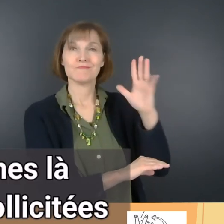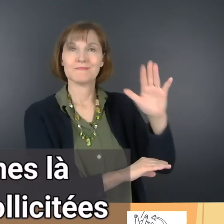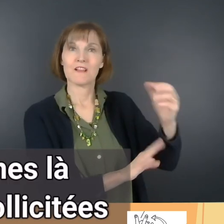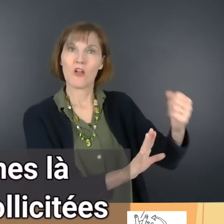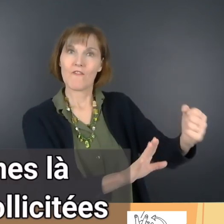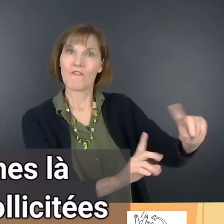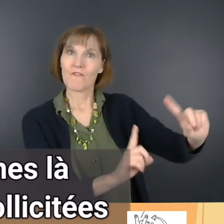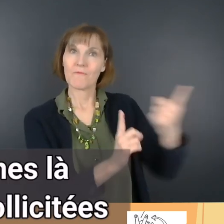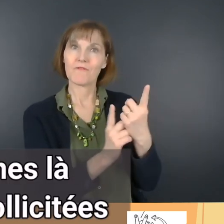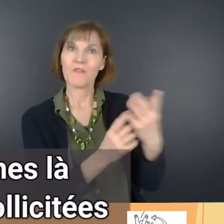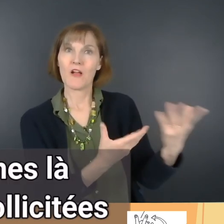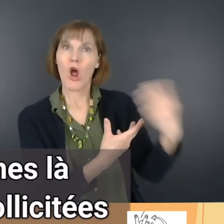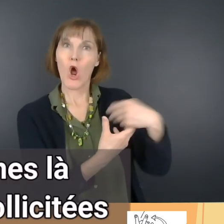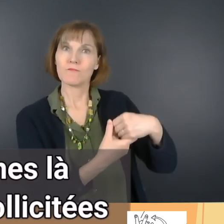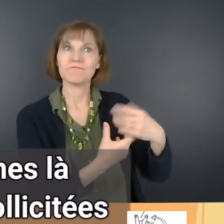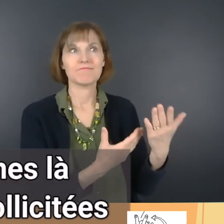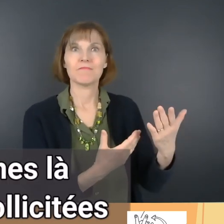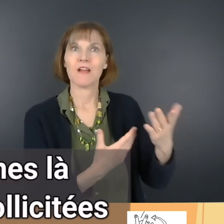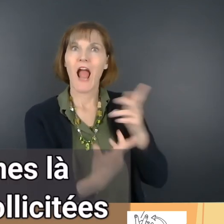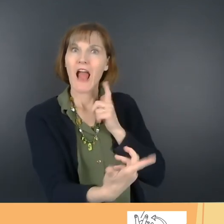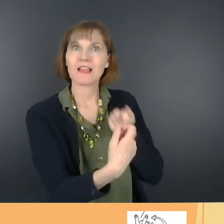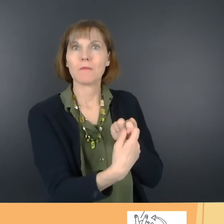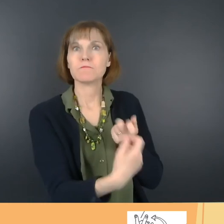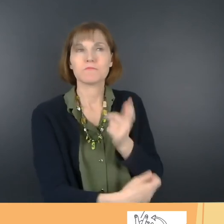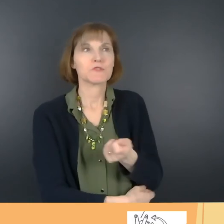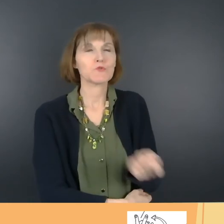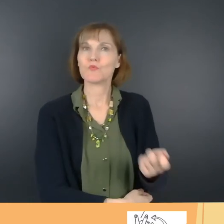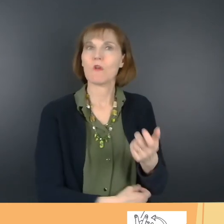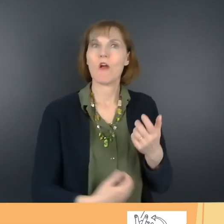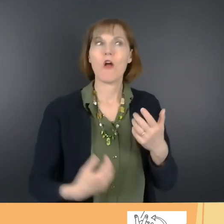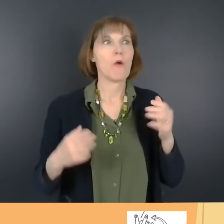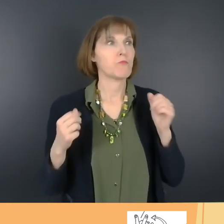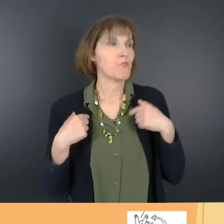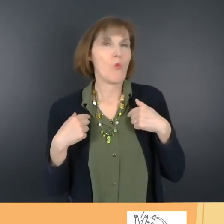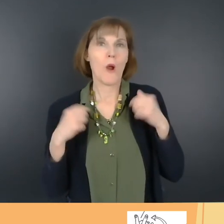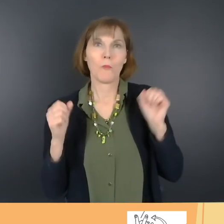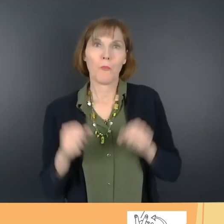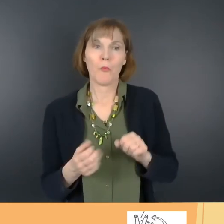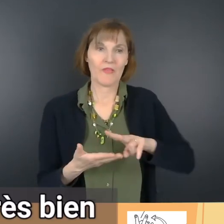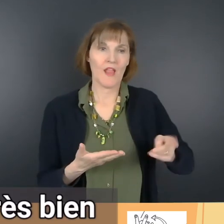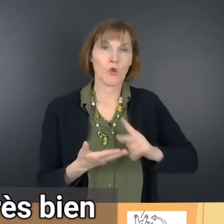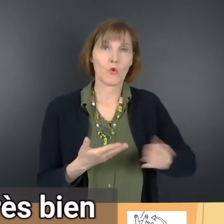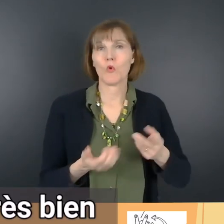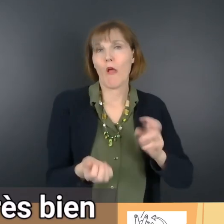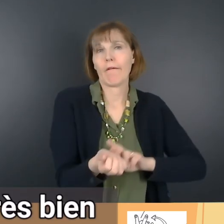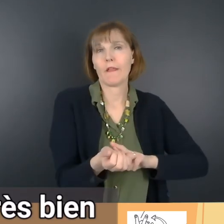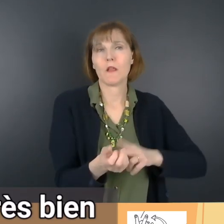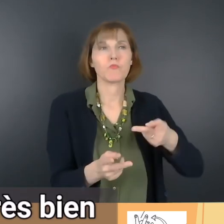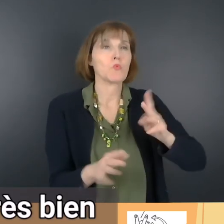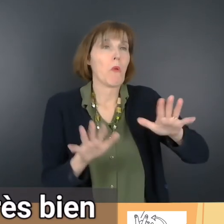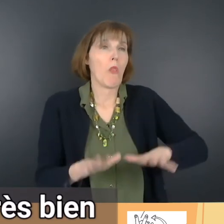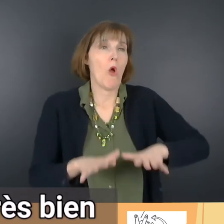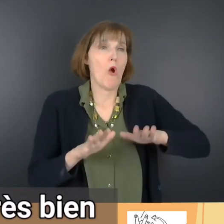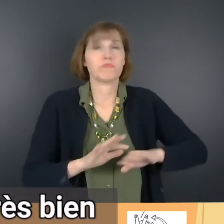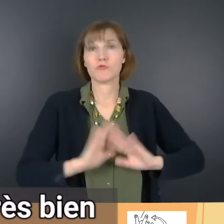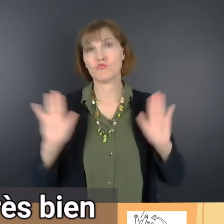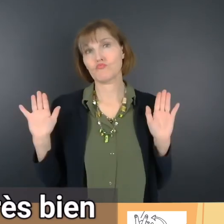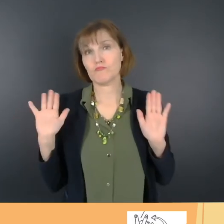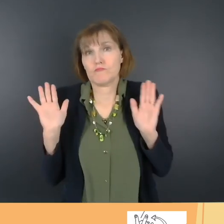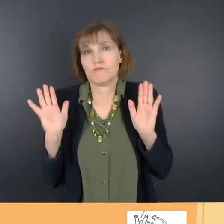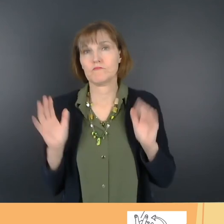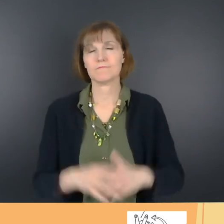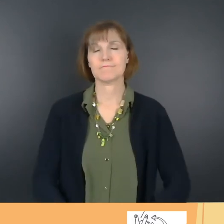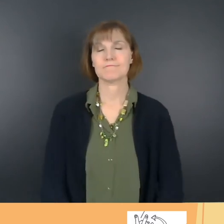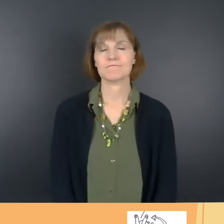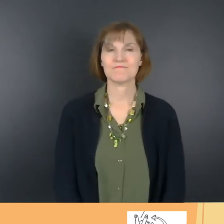ces personnes-là peuvent être sollicitées quand il y a des rencontres. Voilà. Donc, on adapte aussi. Moi, je peux très bien traduire, on ralentit, le